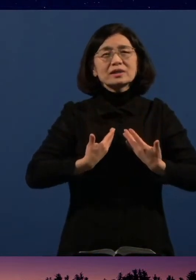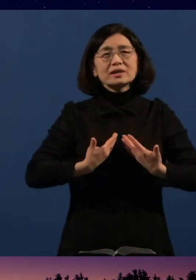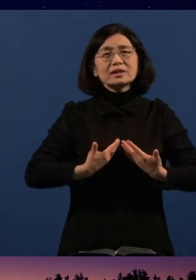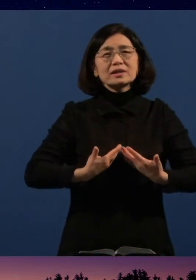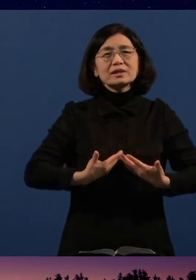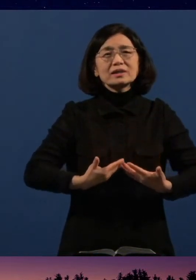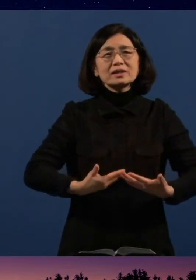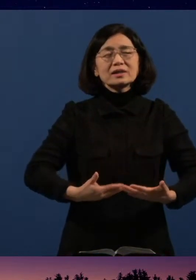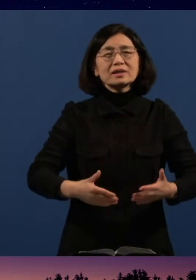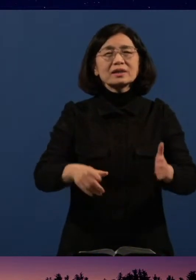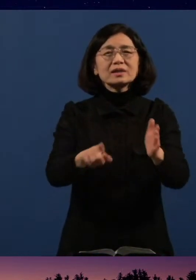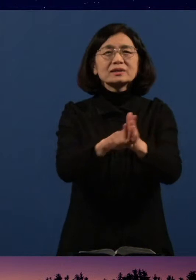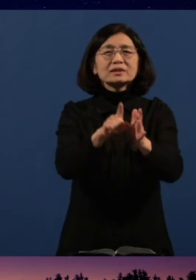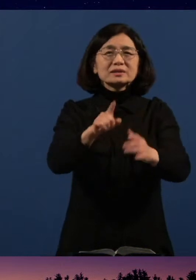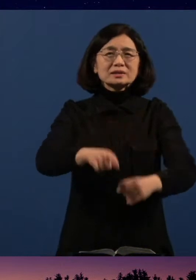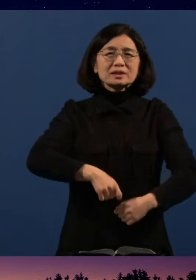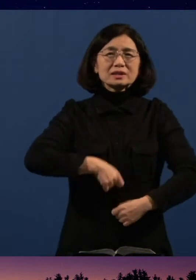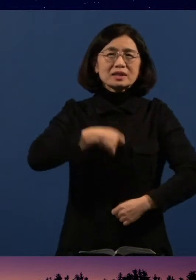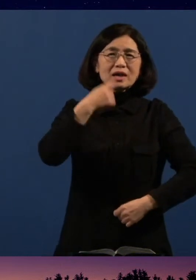맘쉬리니